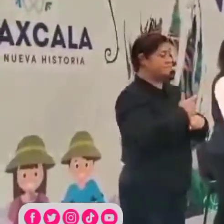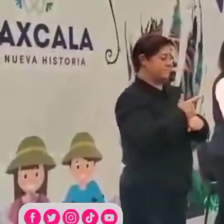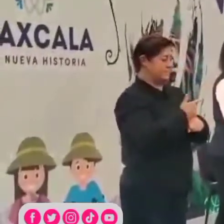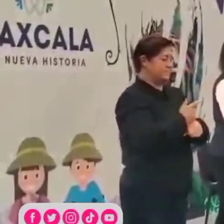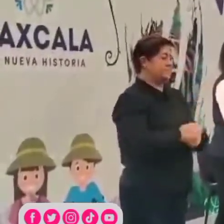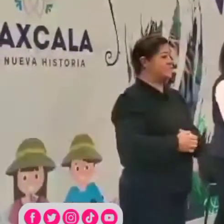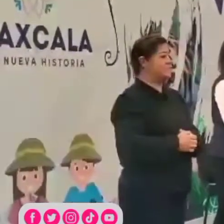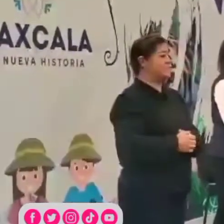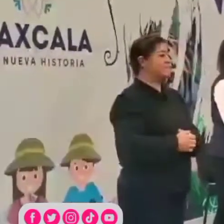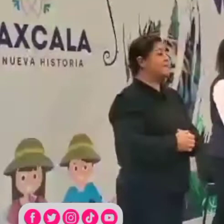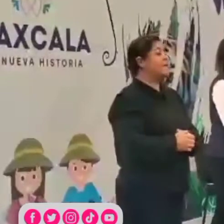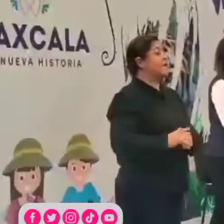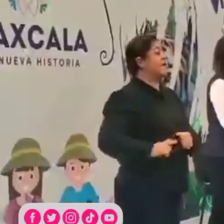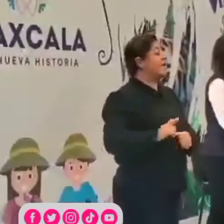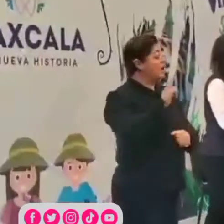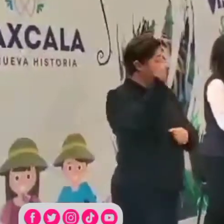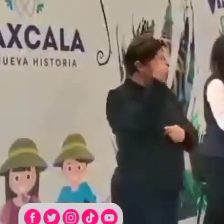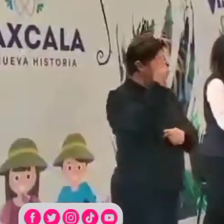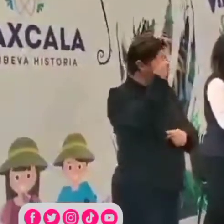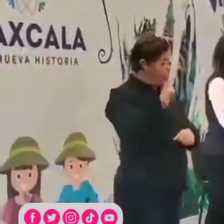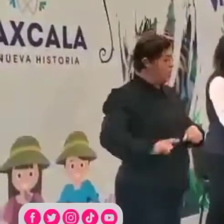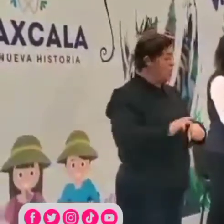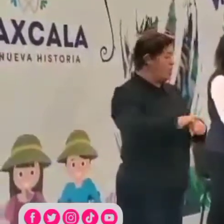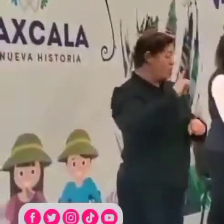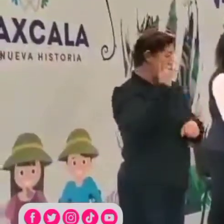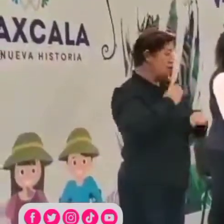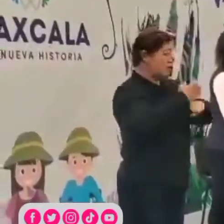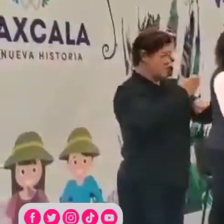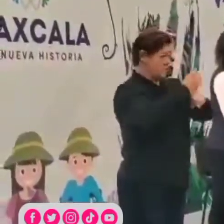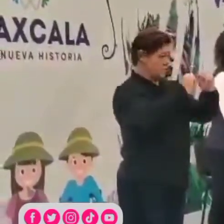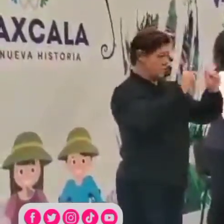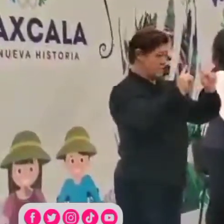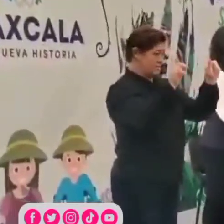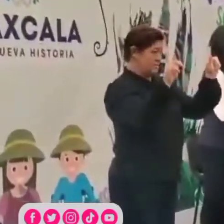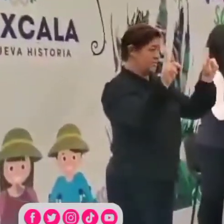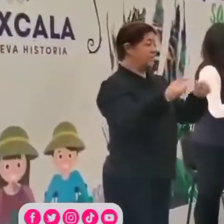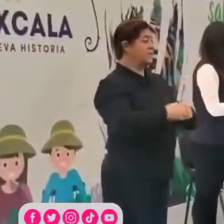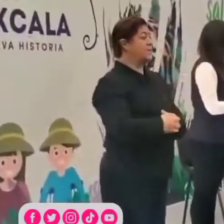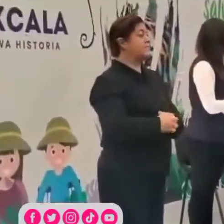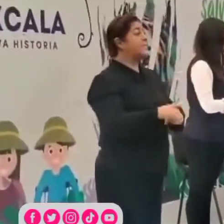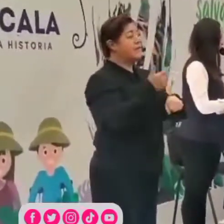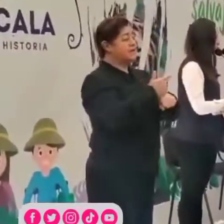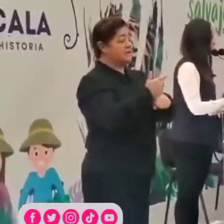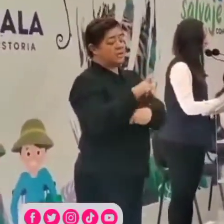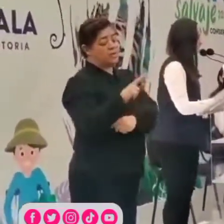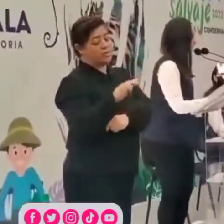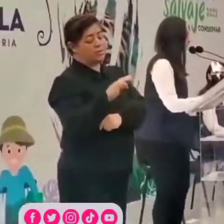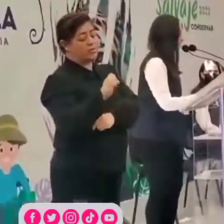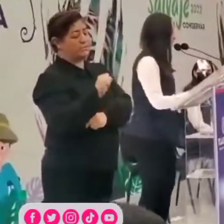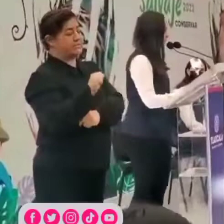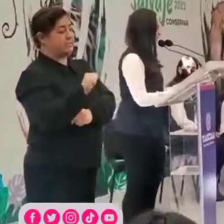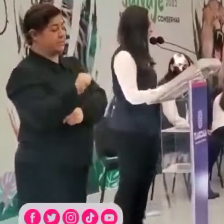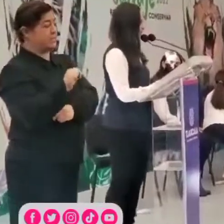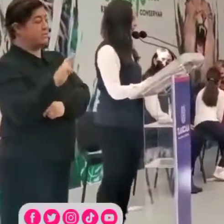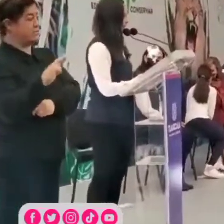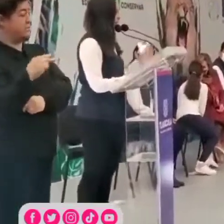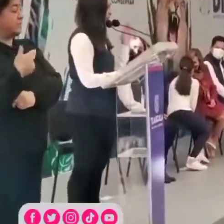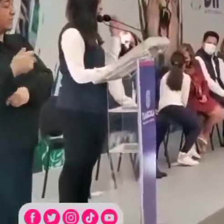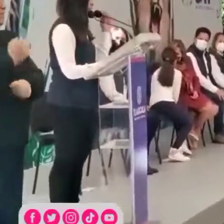licenciada Lorena Cuellar Cisneros, gobernadora del estado de Tlaxcala, al licenciado Luis Antonio Ramírez